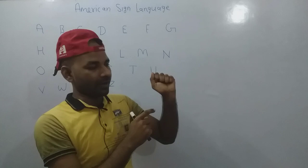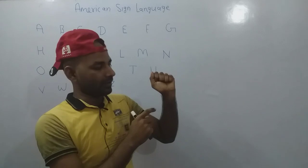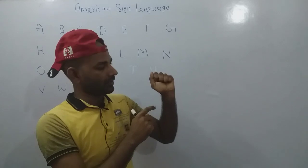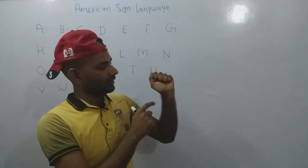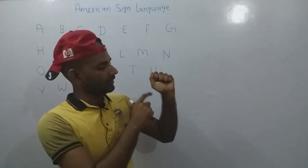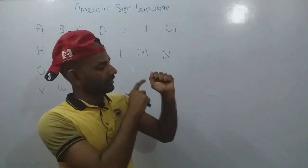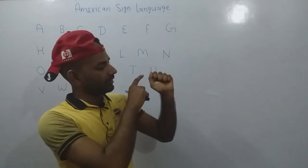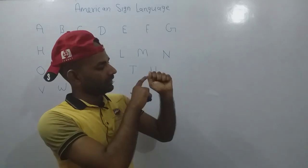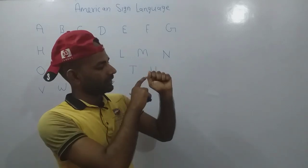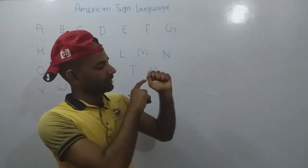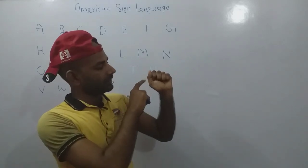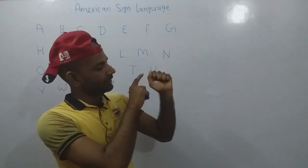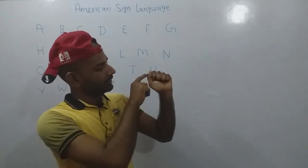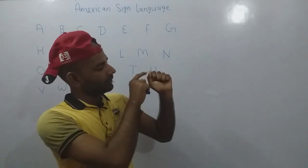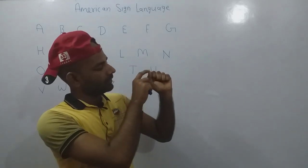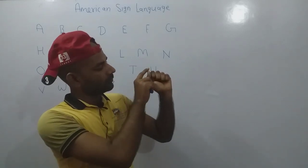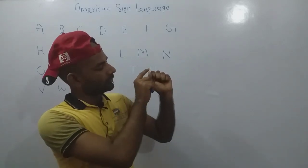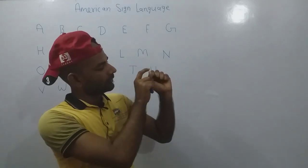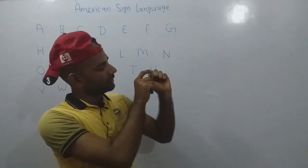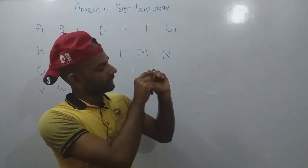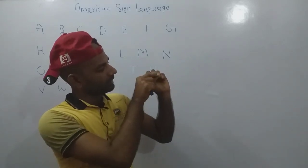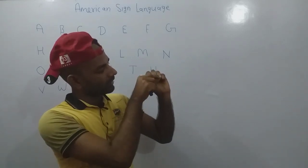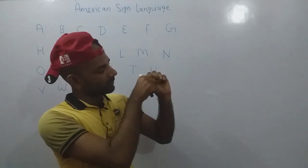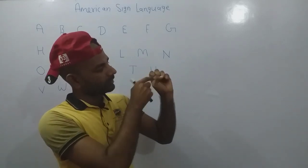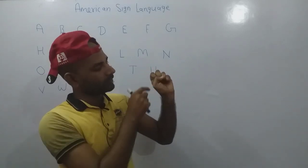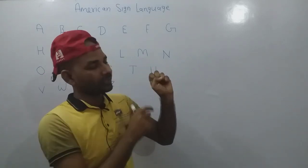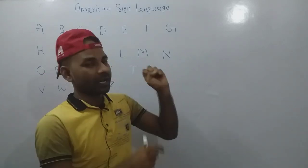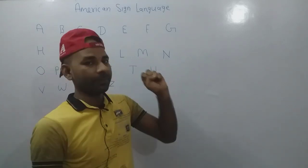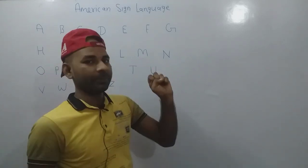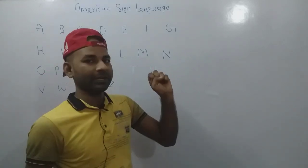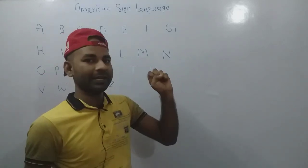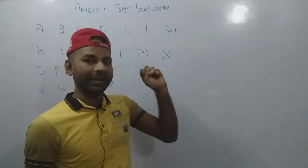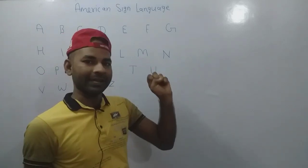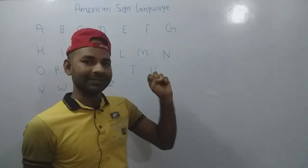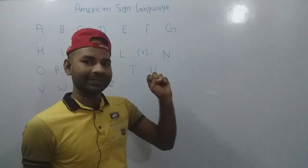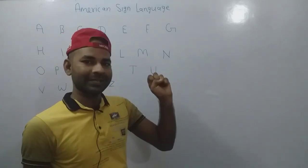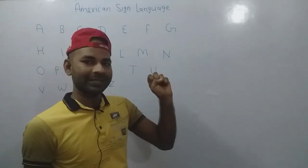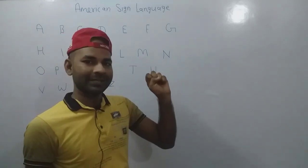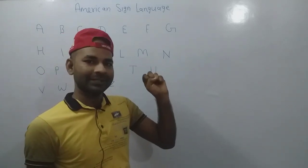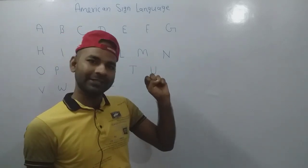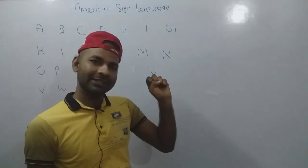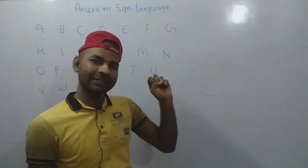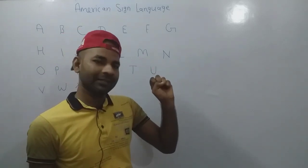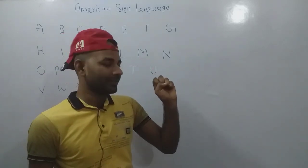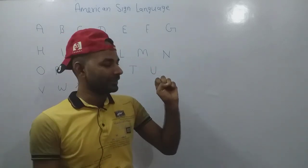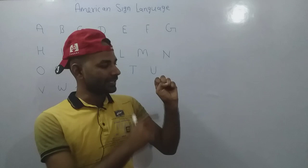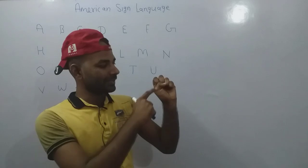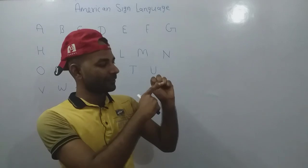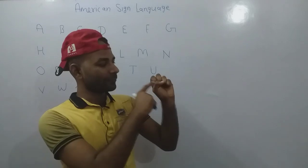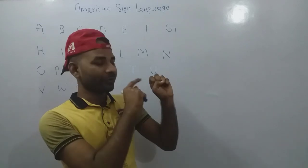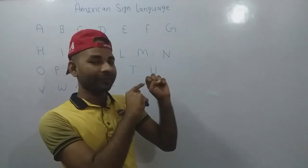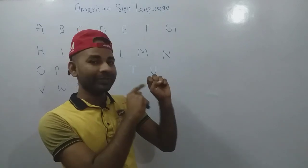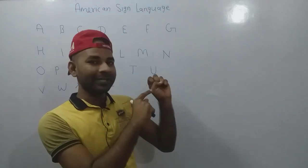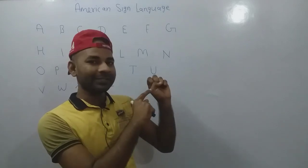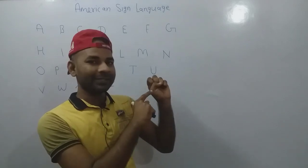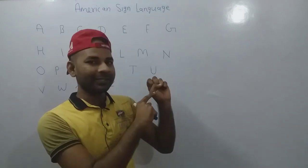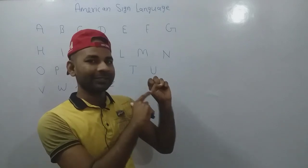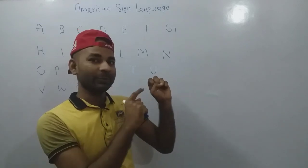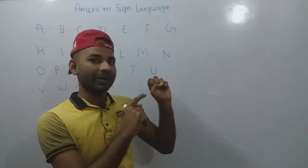ए, लेकिन यही वाला अंगूठा जो लाके यहाँ पे कर दीजिए, अब ये बन गया एस, ठीक है। इसलिए काफ़ी ध्यान से देखिए, तभी प्रैक्टिस